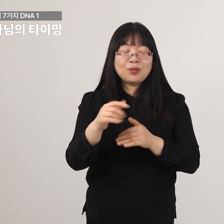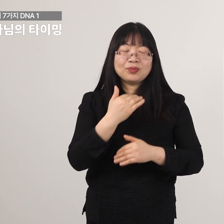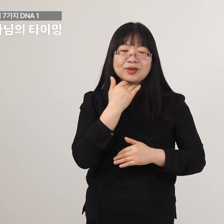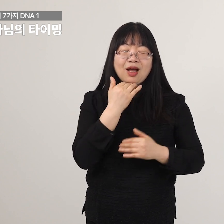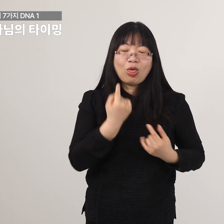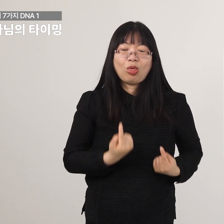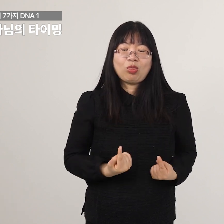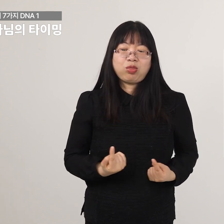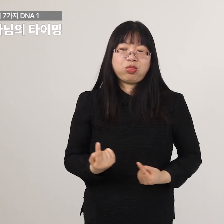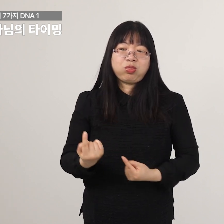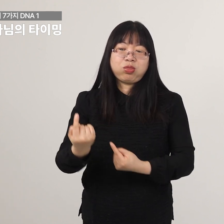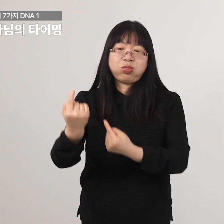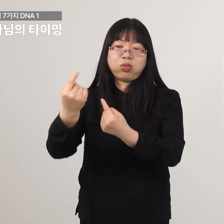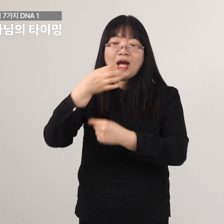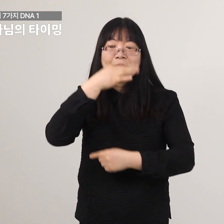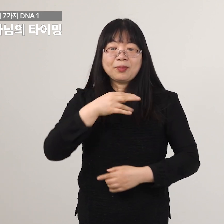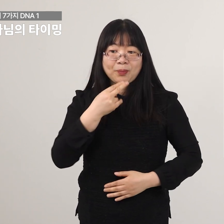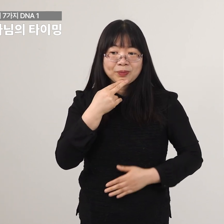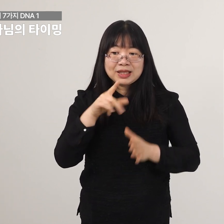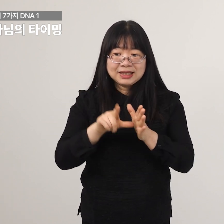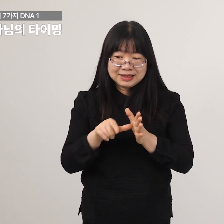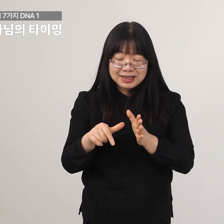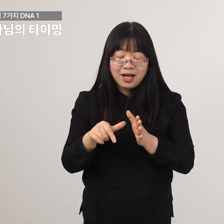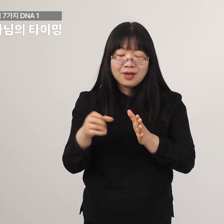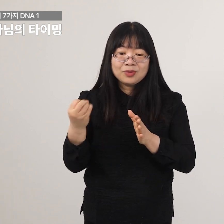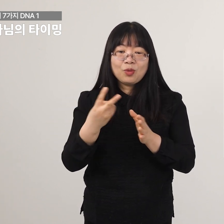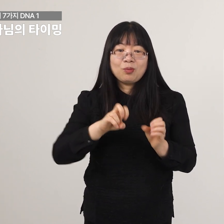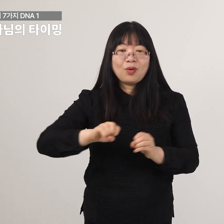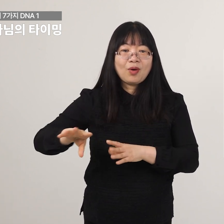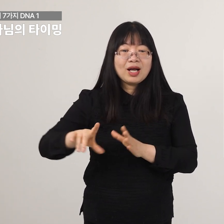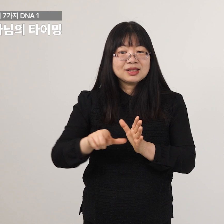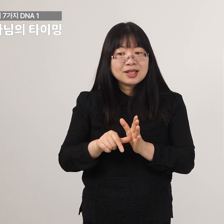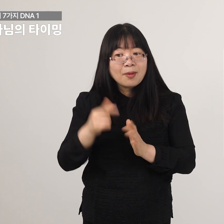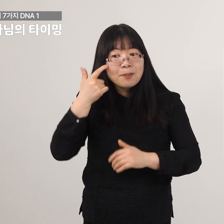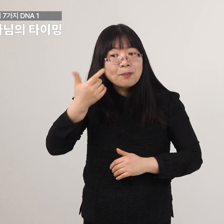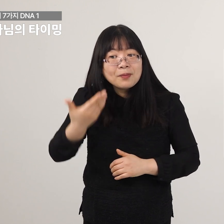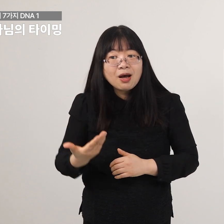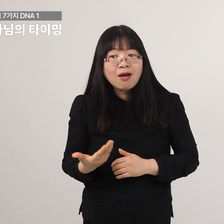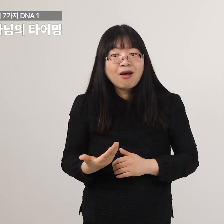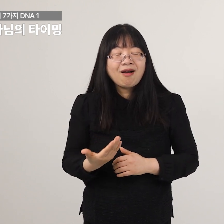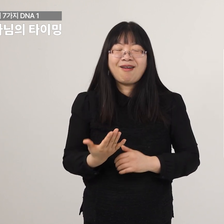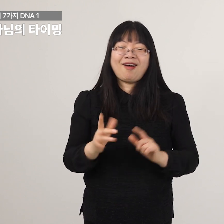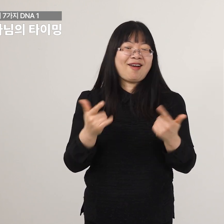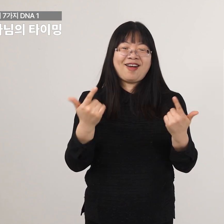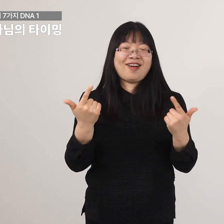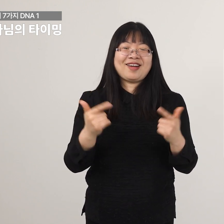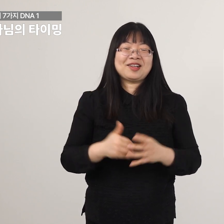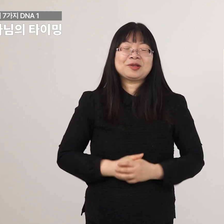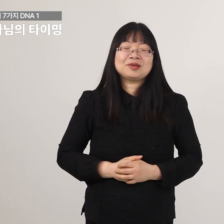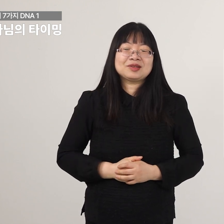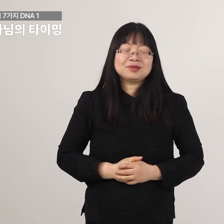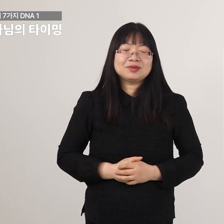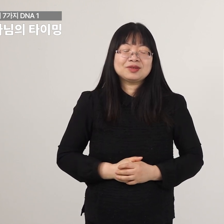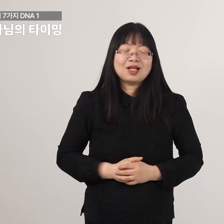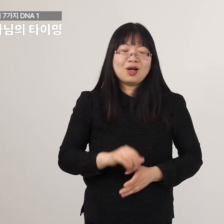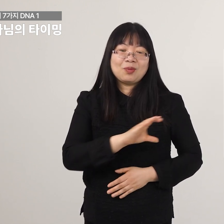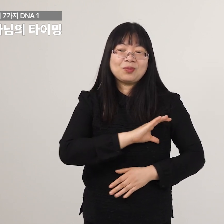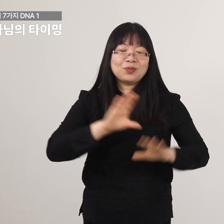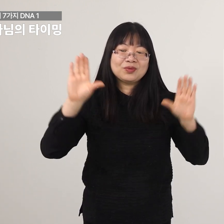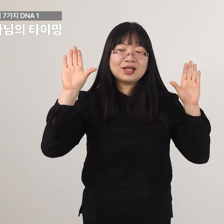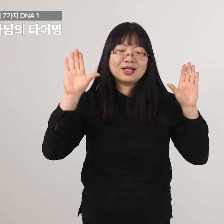나이만 먹는 무의미한 시간이었고 버려진 시간이었나요? 그렇지 않은 거죠.